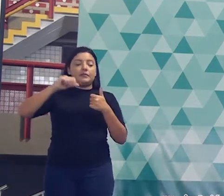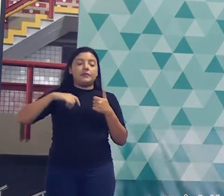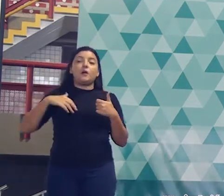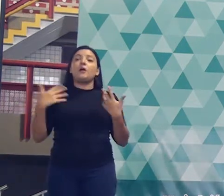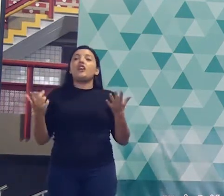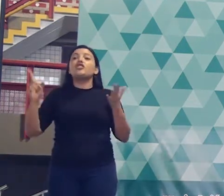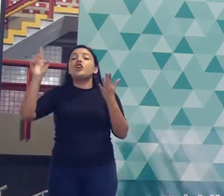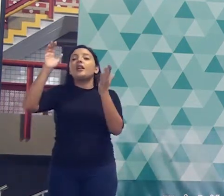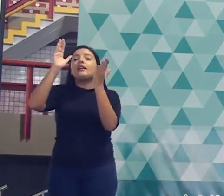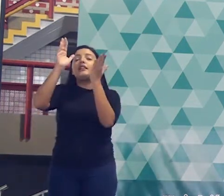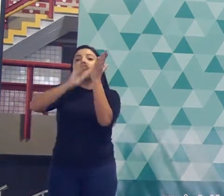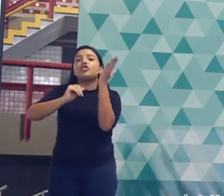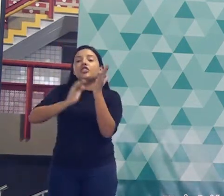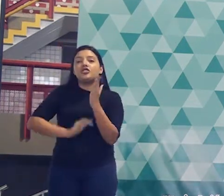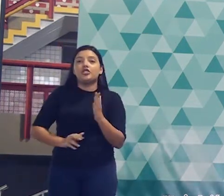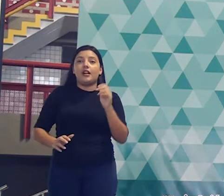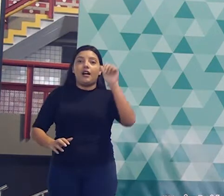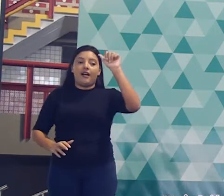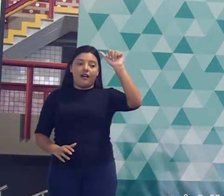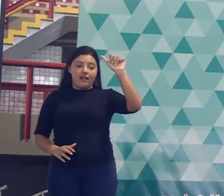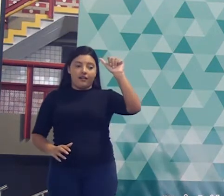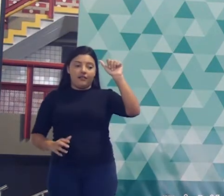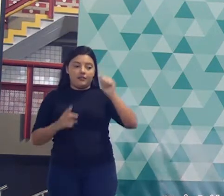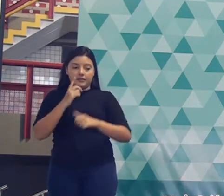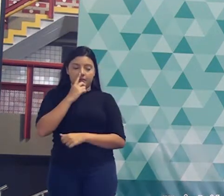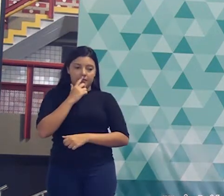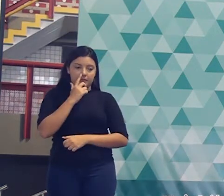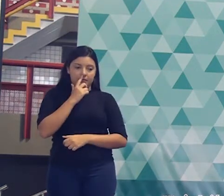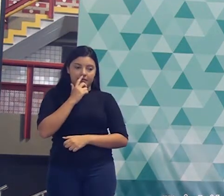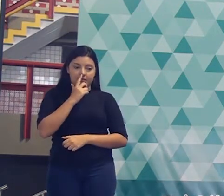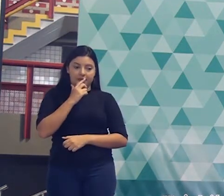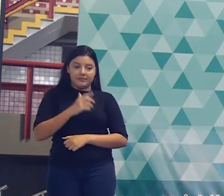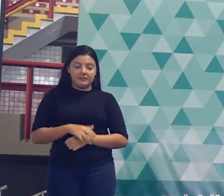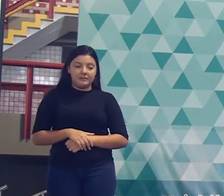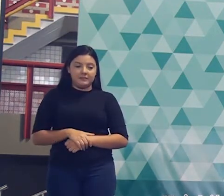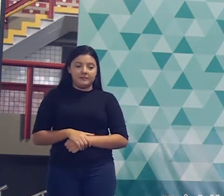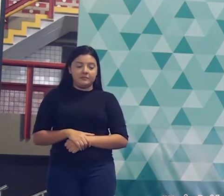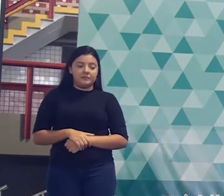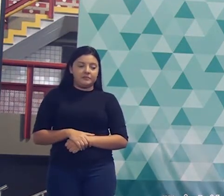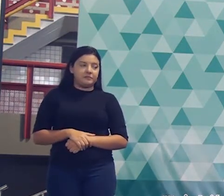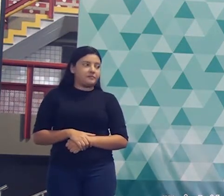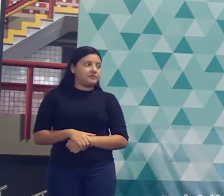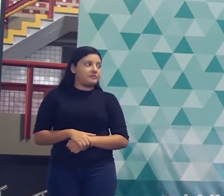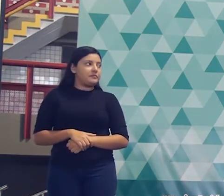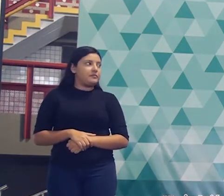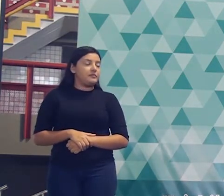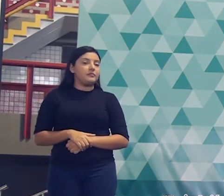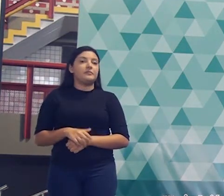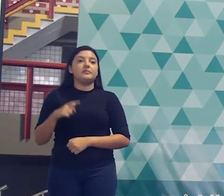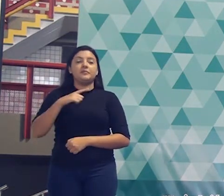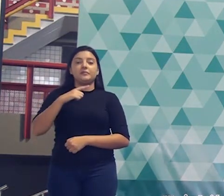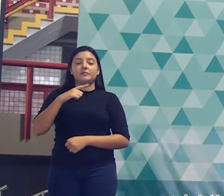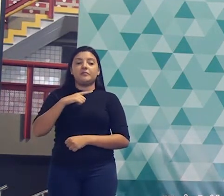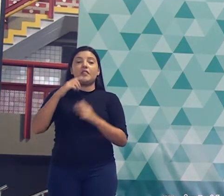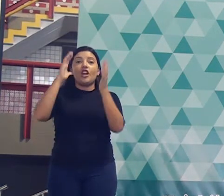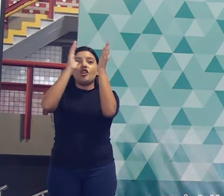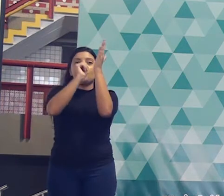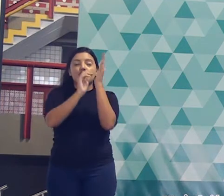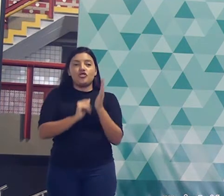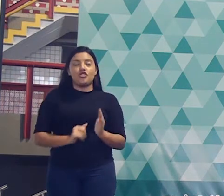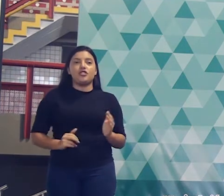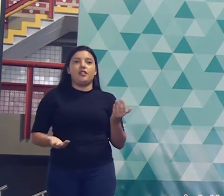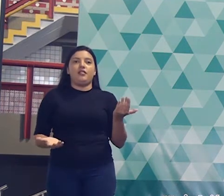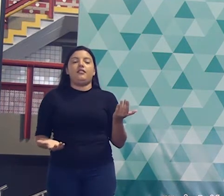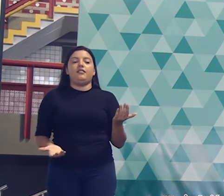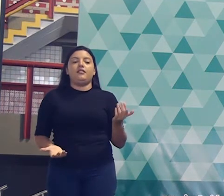quais itens? Item. Cadê a questão, meu Deus? Peraí, só para que eu me perdi aqui no material. Bora. Eu já limito o